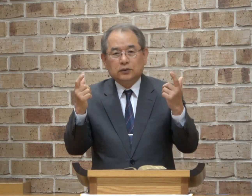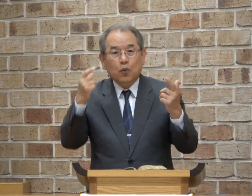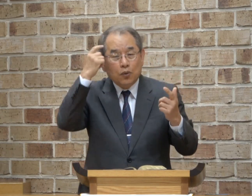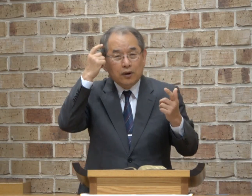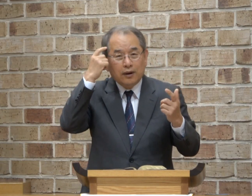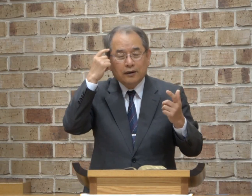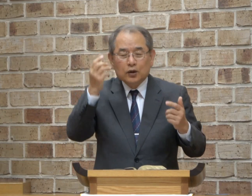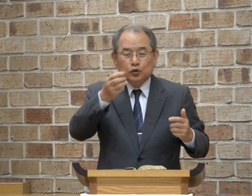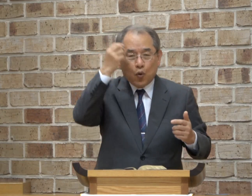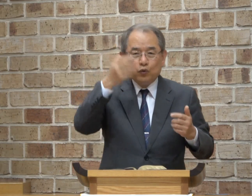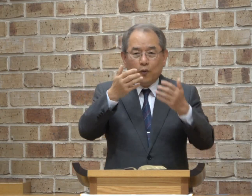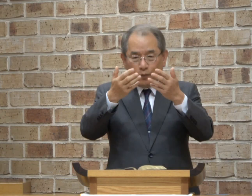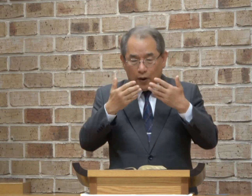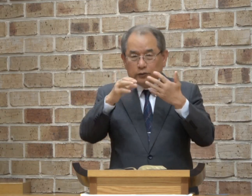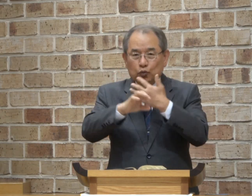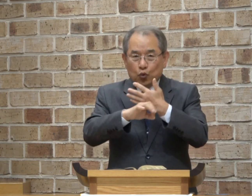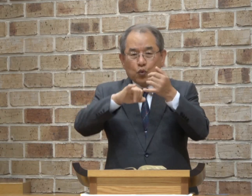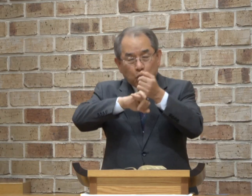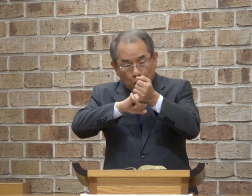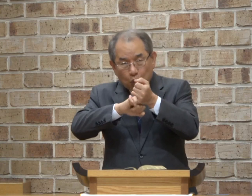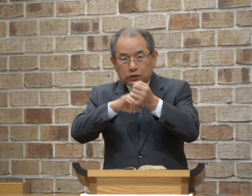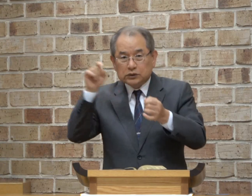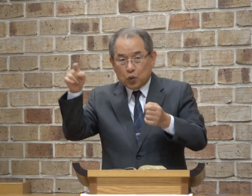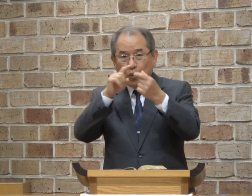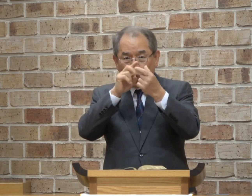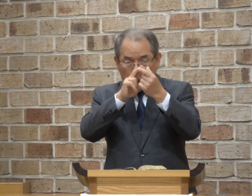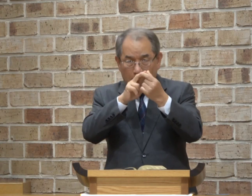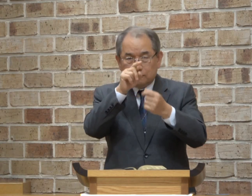이것만이 성령을 받은 증거가 아니라 성령을 받으면 꼭